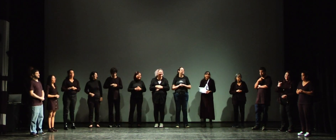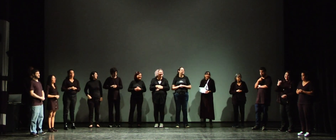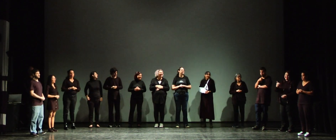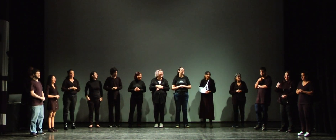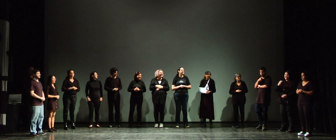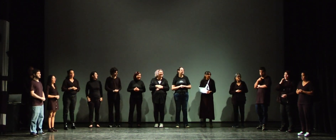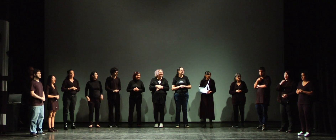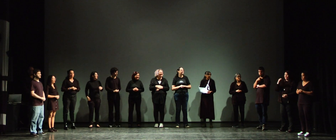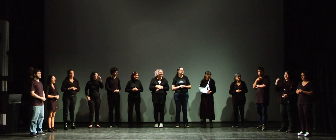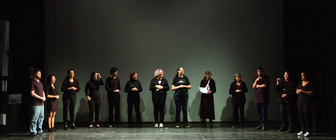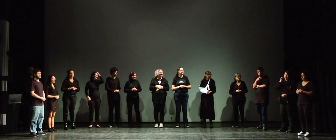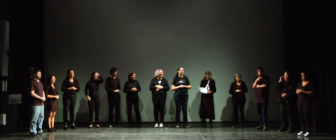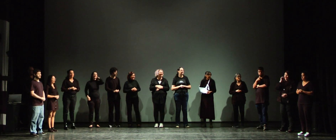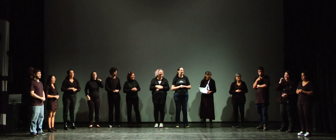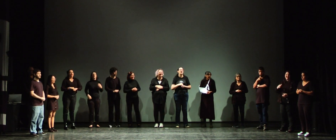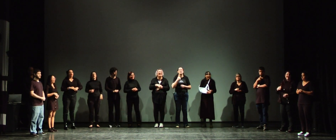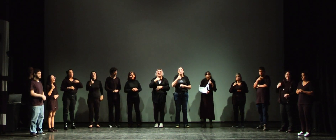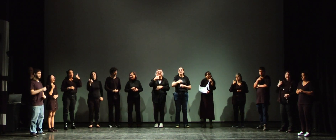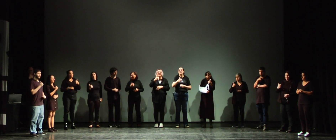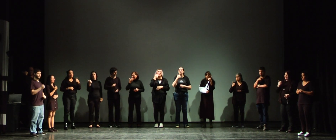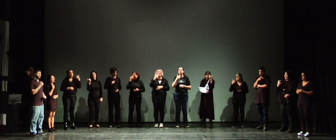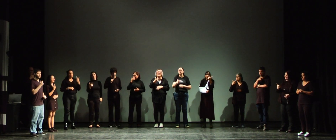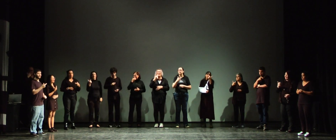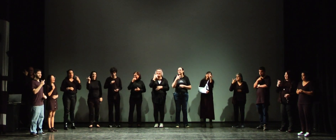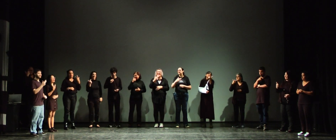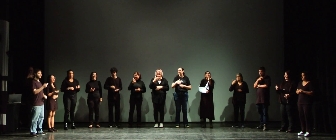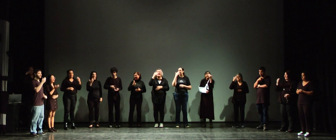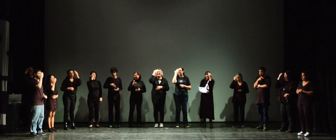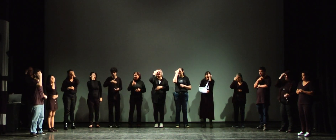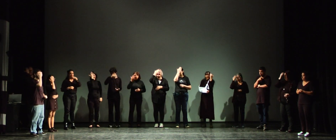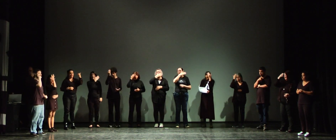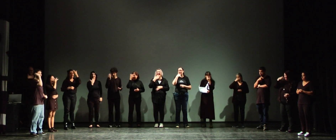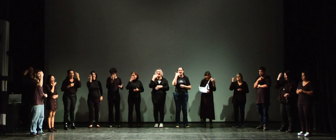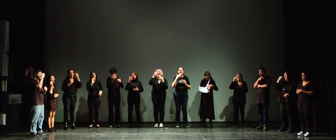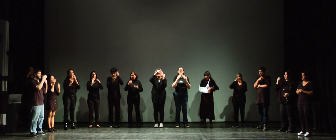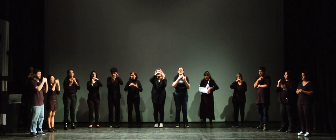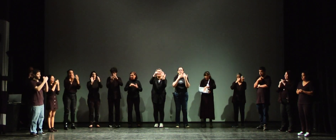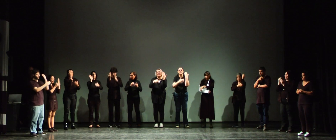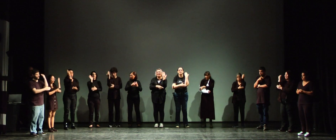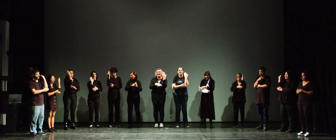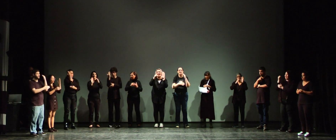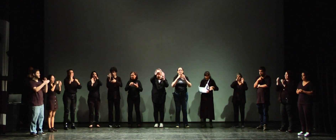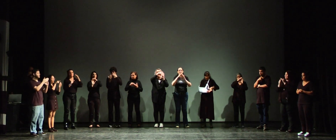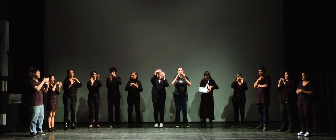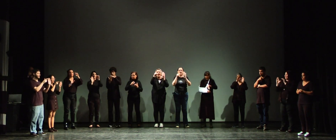dois, três, bebo copo. Um, dois, três, testa, cara, mão, cotovelo,